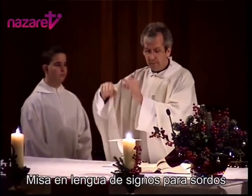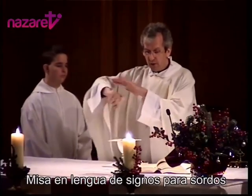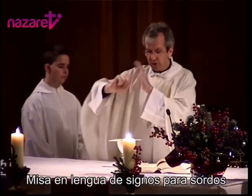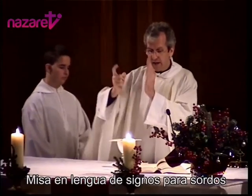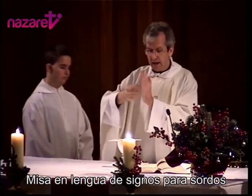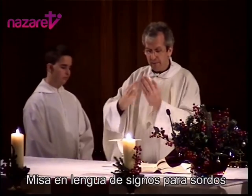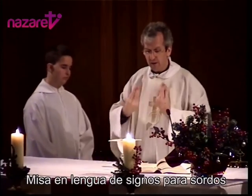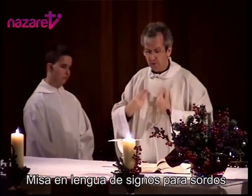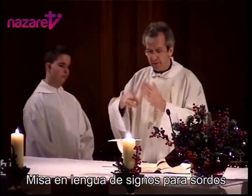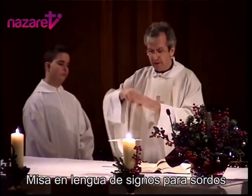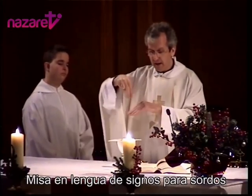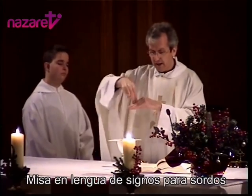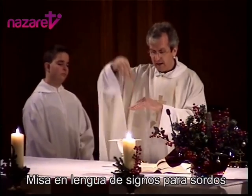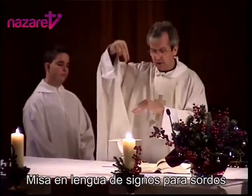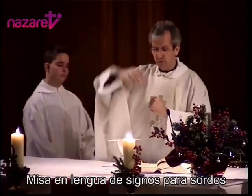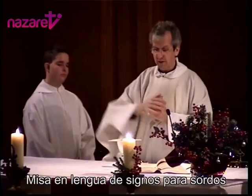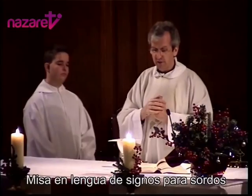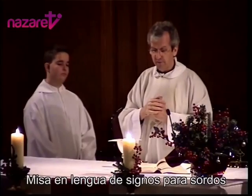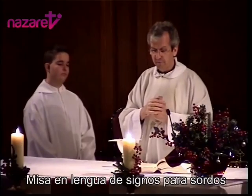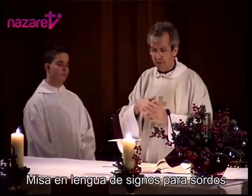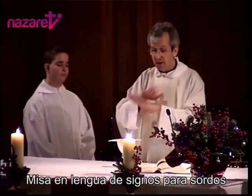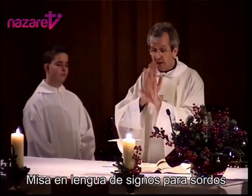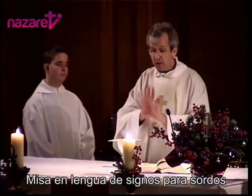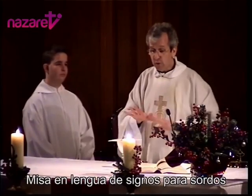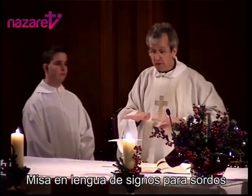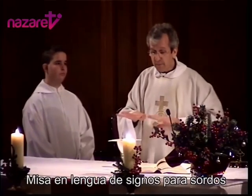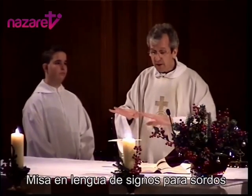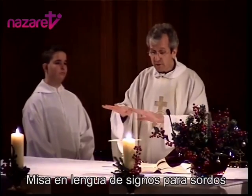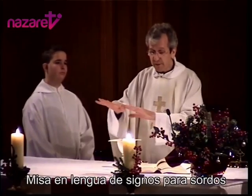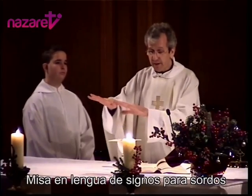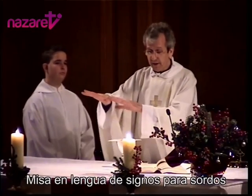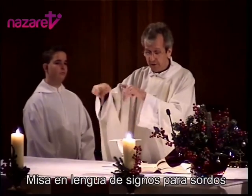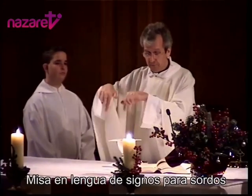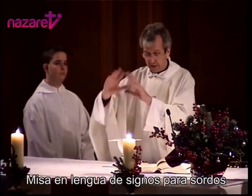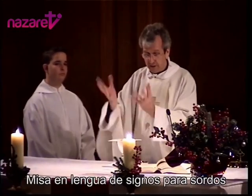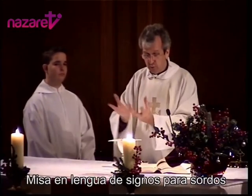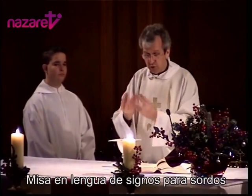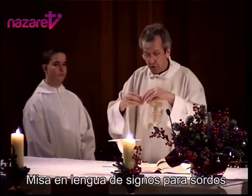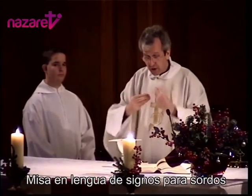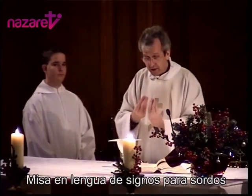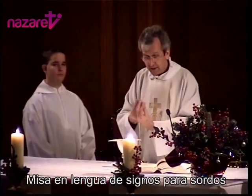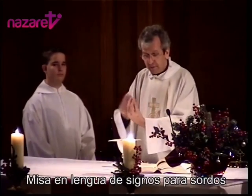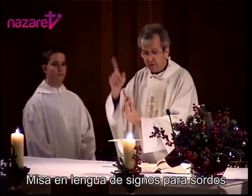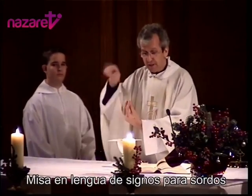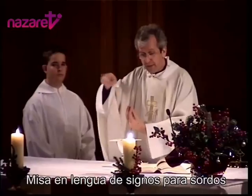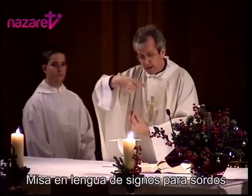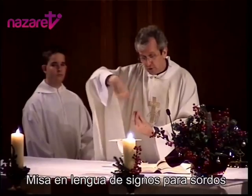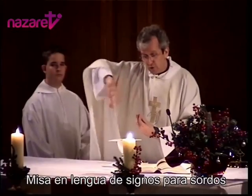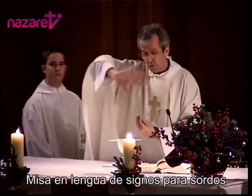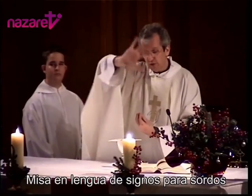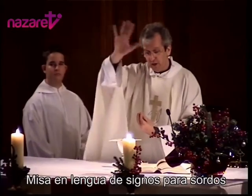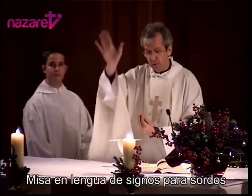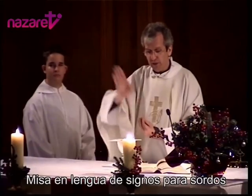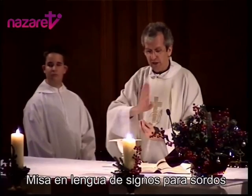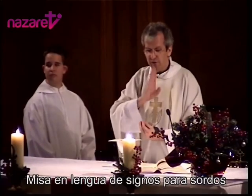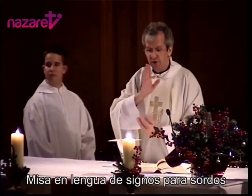y llévalos a la plenitud de vida en la resurrección. Y cuando termine nuestra peregrinación por este mundo, recíbenos también a